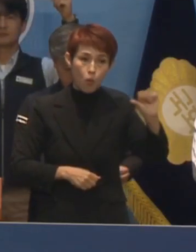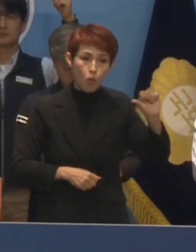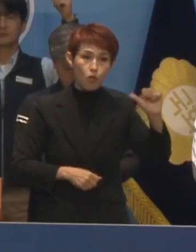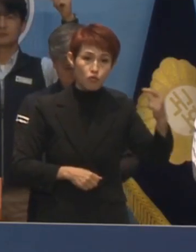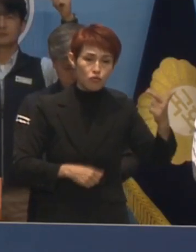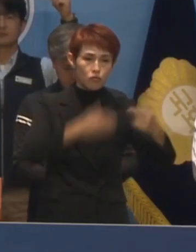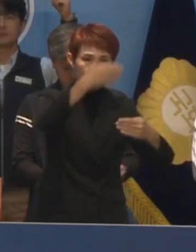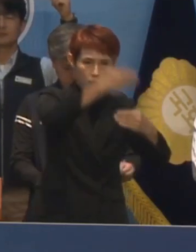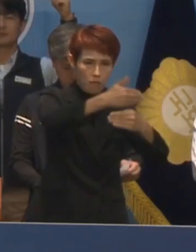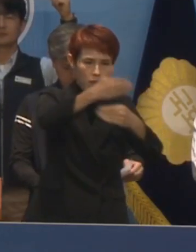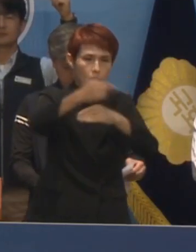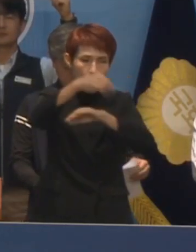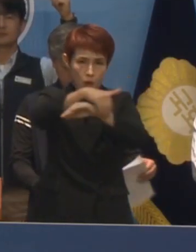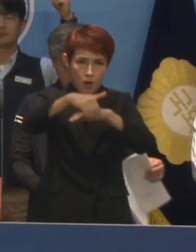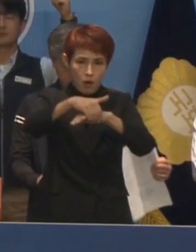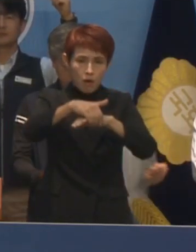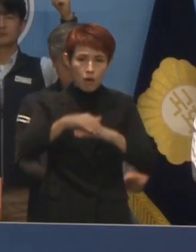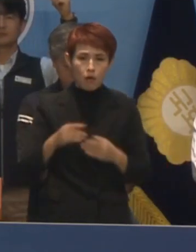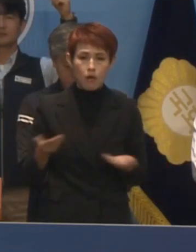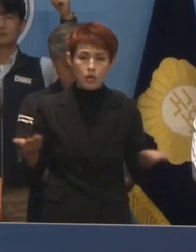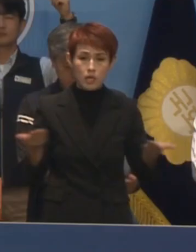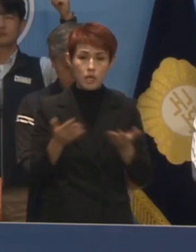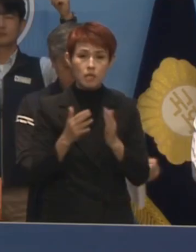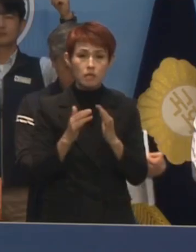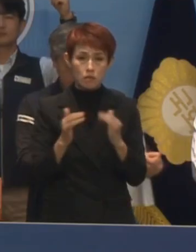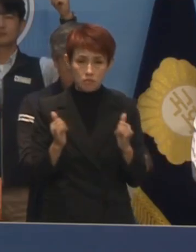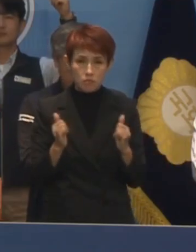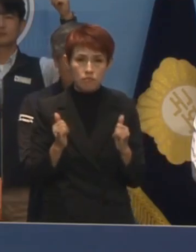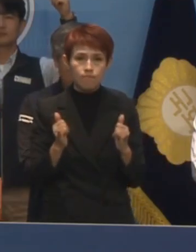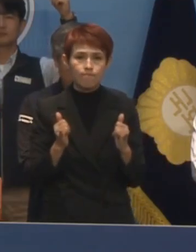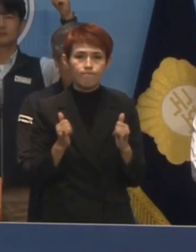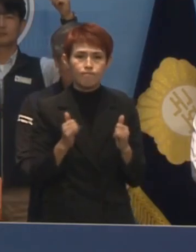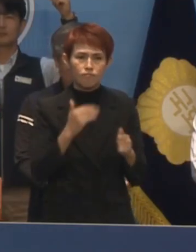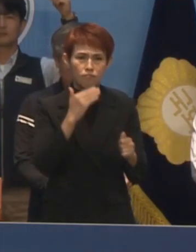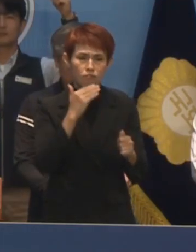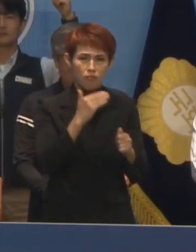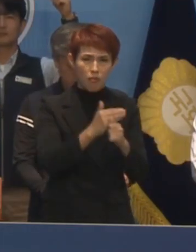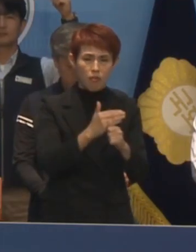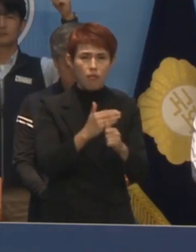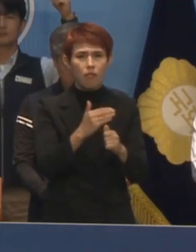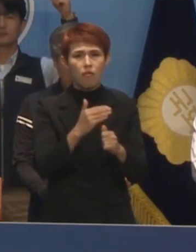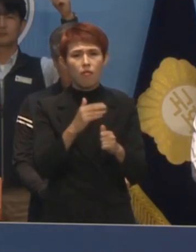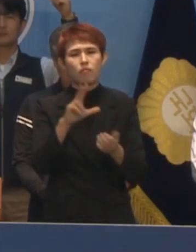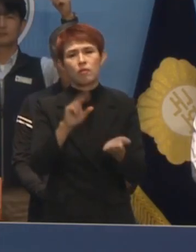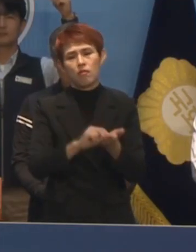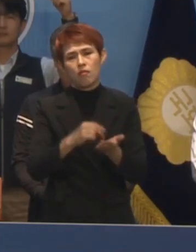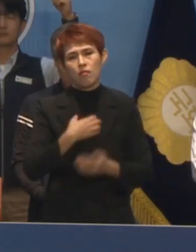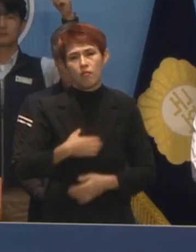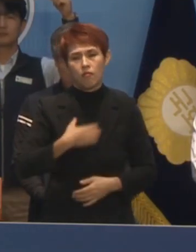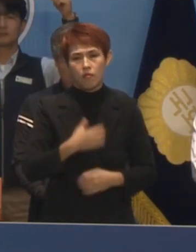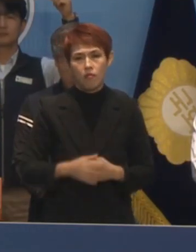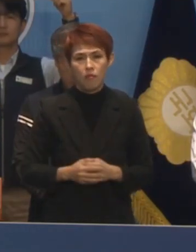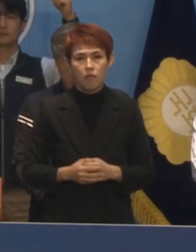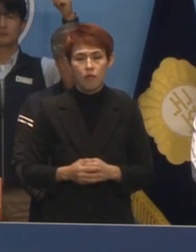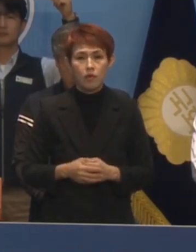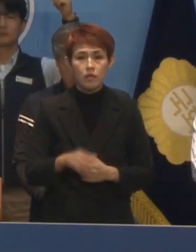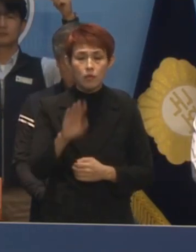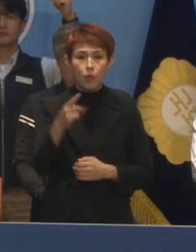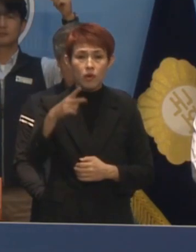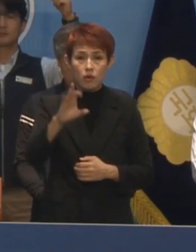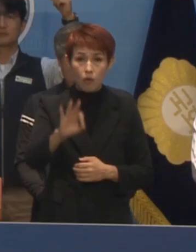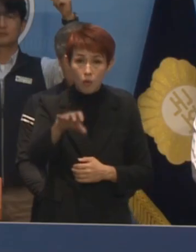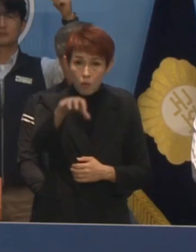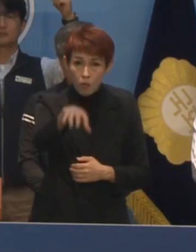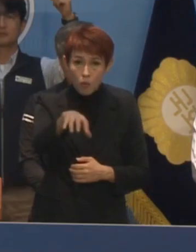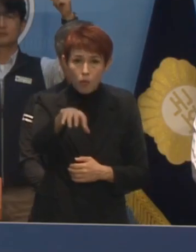상황에서 우리는 고용 안정과 지역사회의 경제적 위기에 직면해 있습니다. 보령화력은 이 지역의 경제적